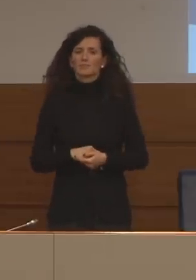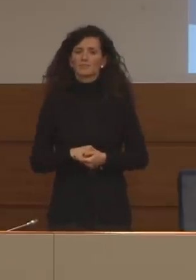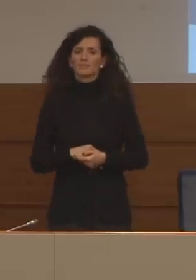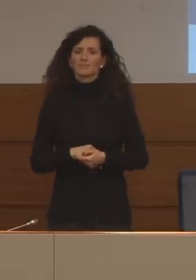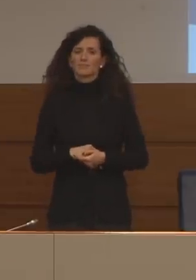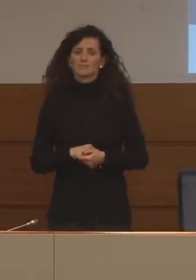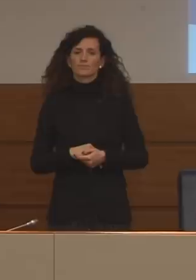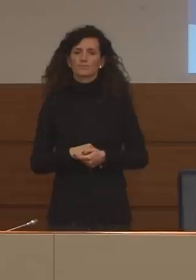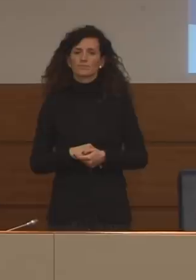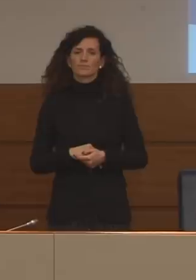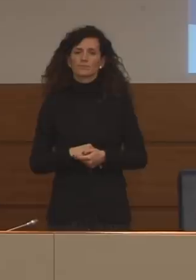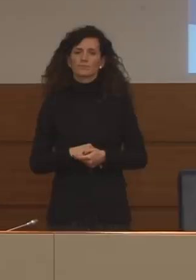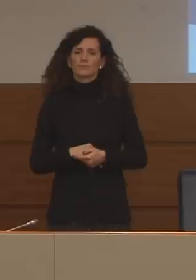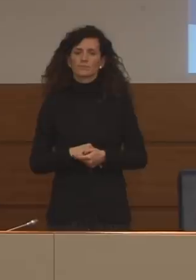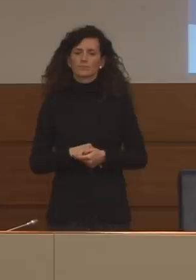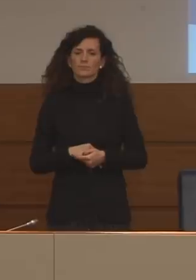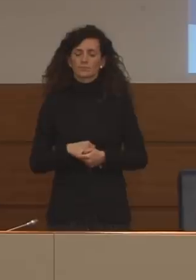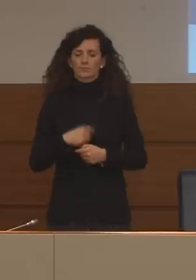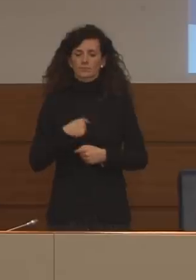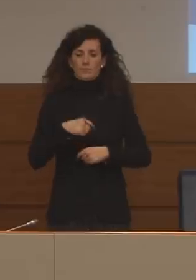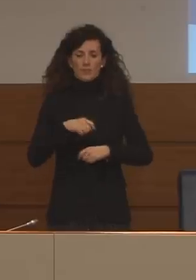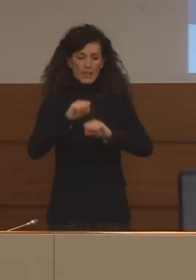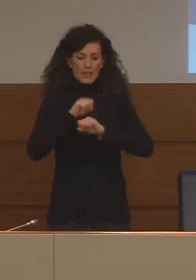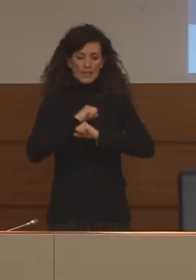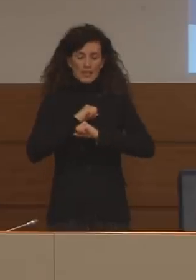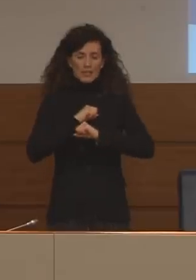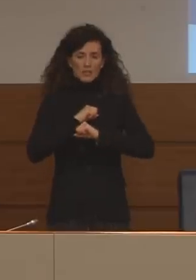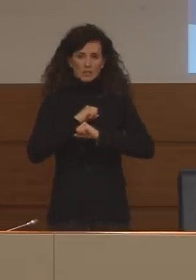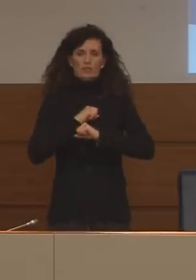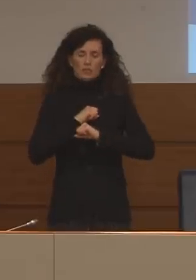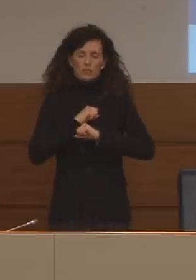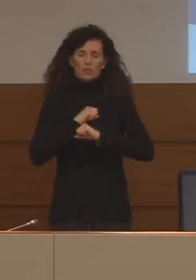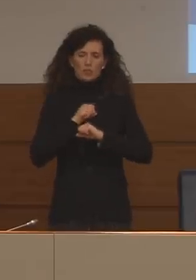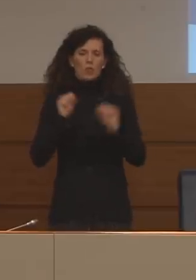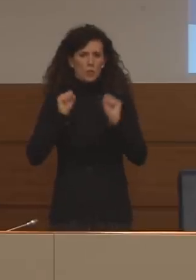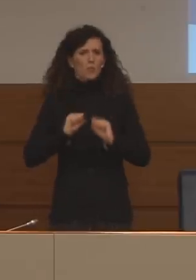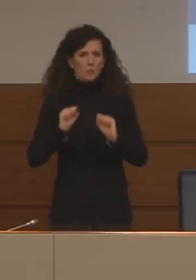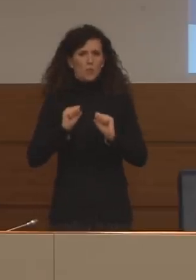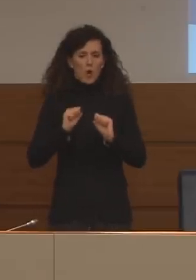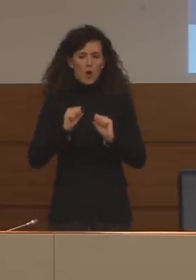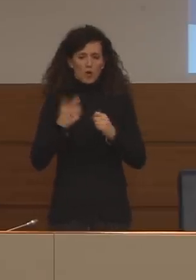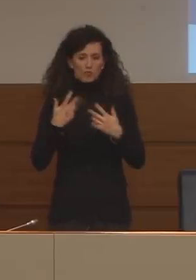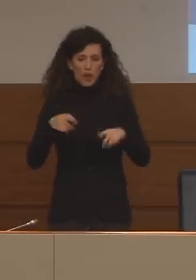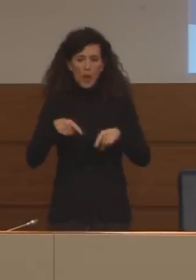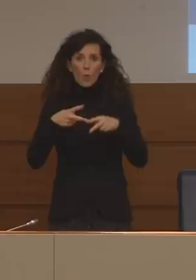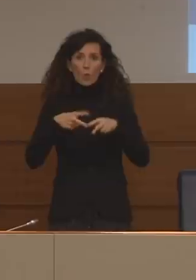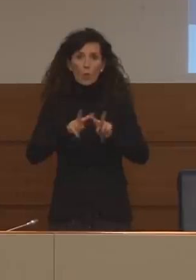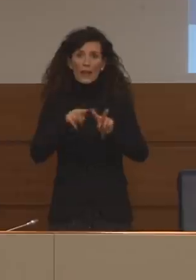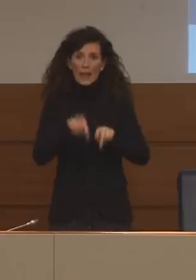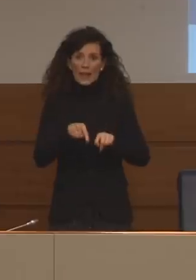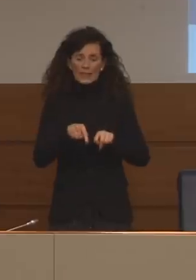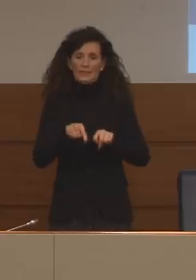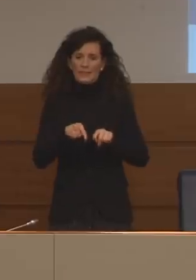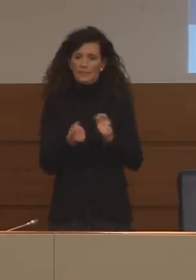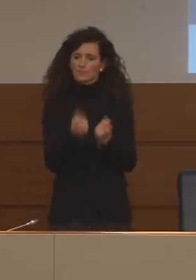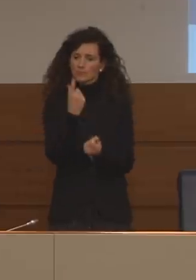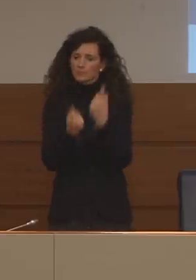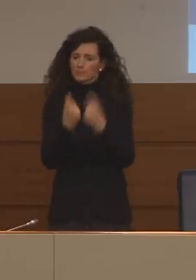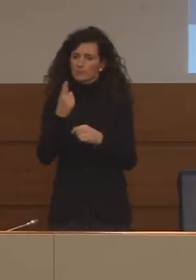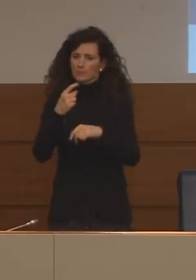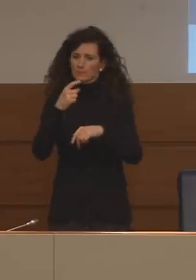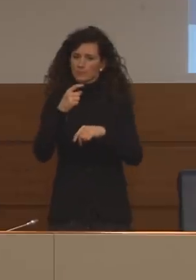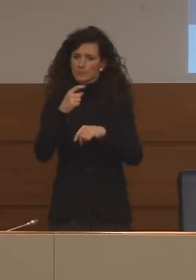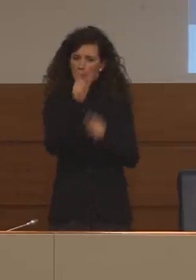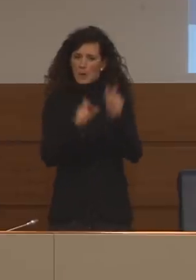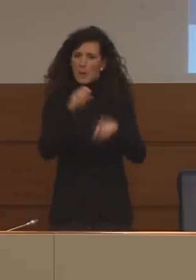credo che è verosimile che possiamo aspettarci dei casi questo weekend è una parte di questi